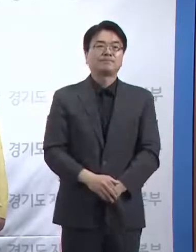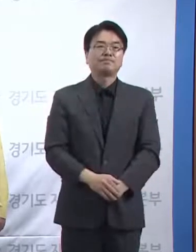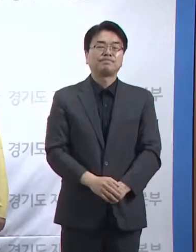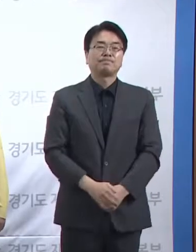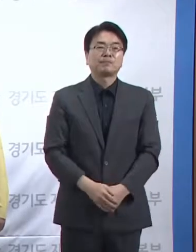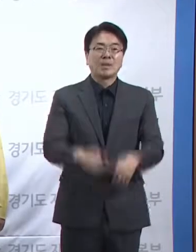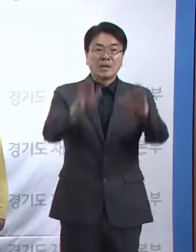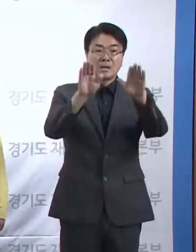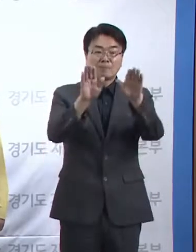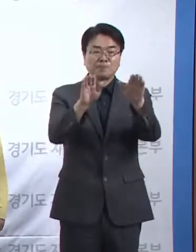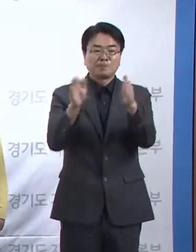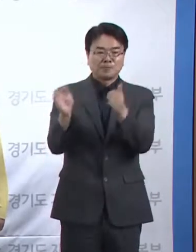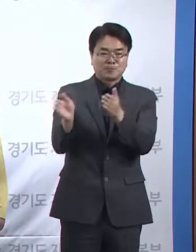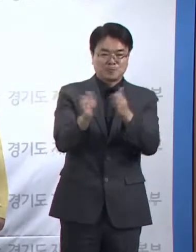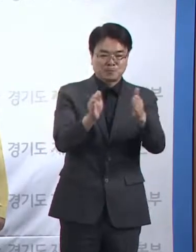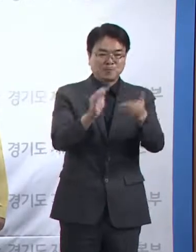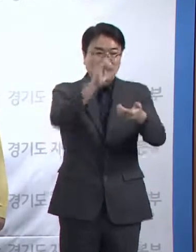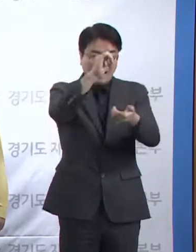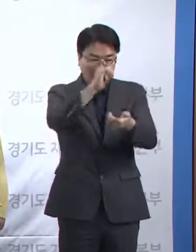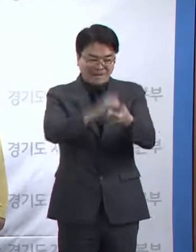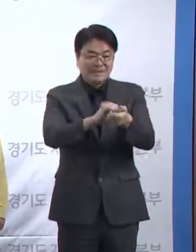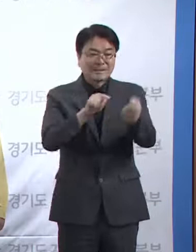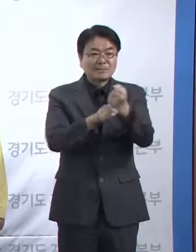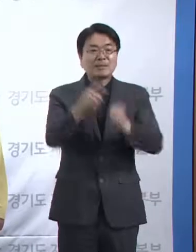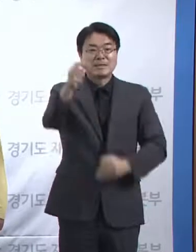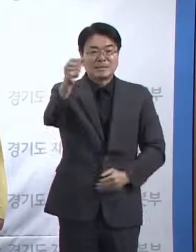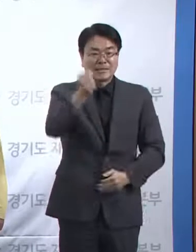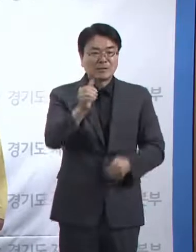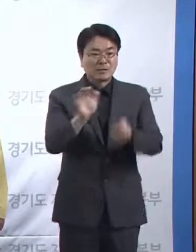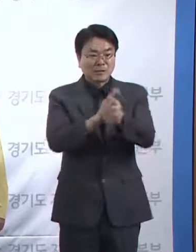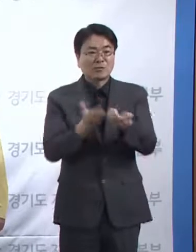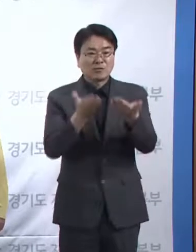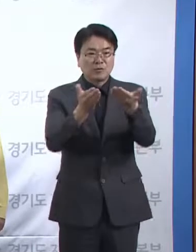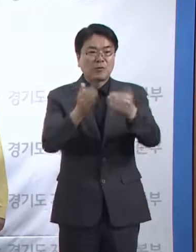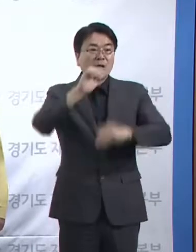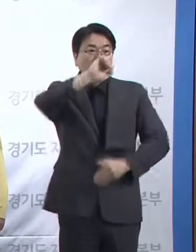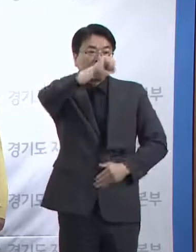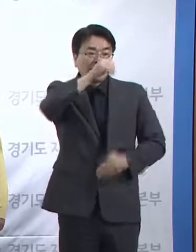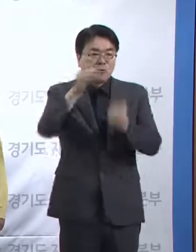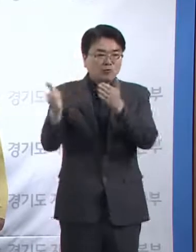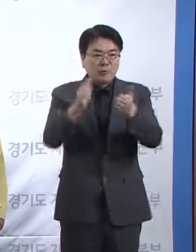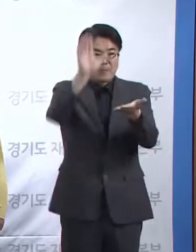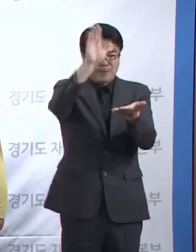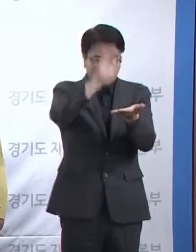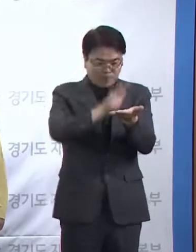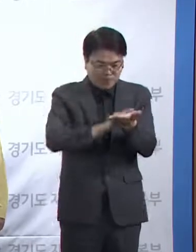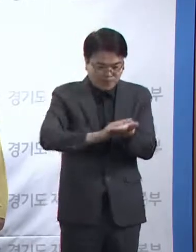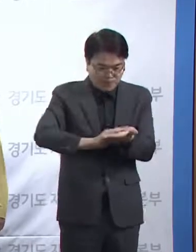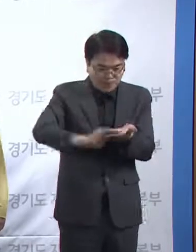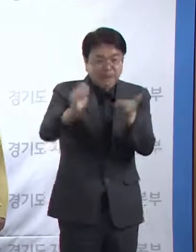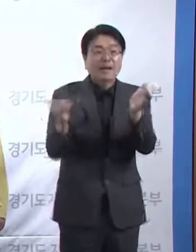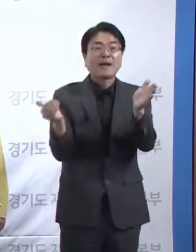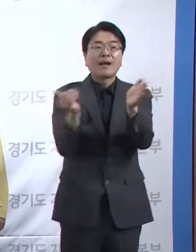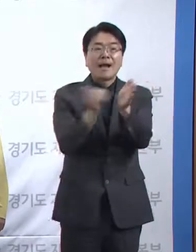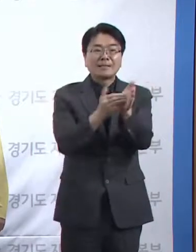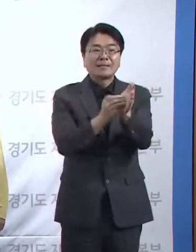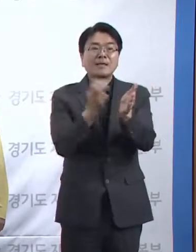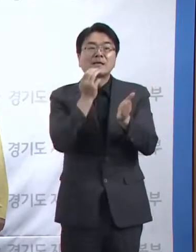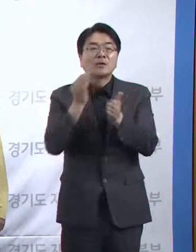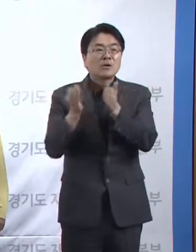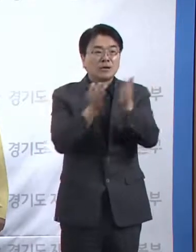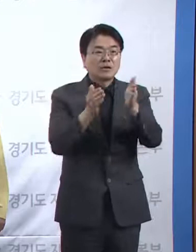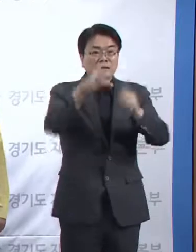이번에 준비한 한정판 지역화폐는 예산 소진 시까지 경기 지역화폐 카드